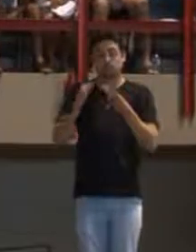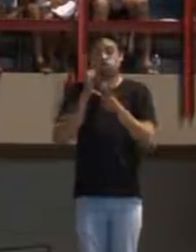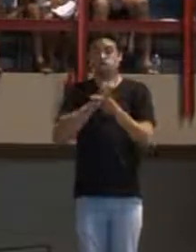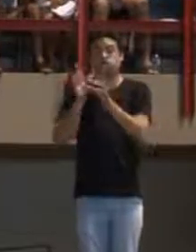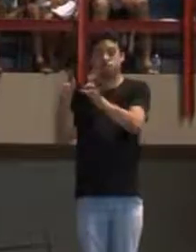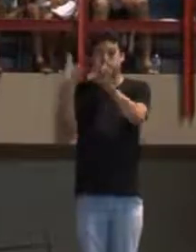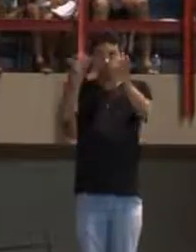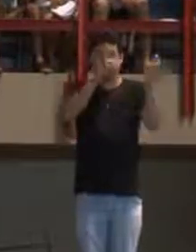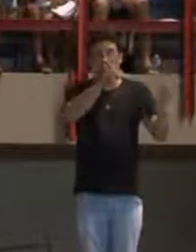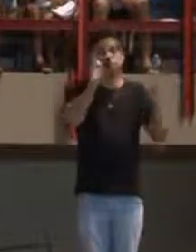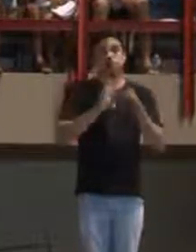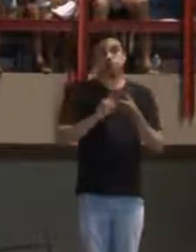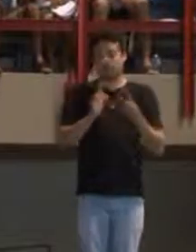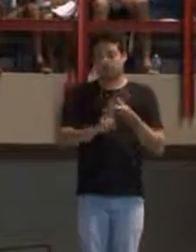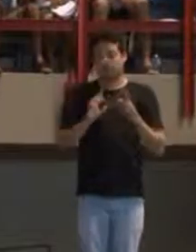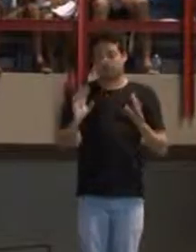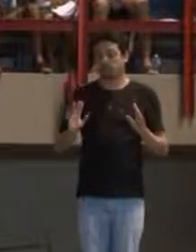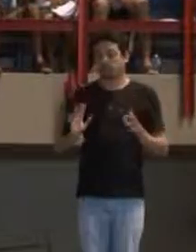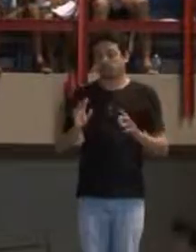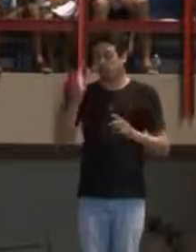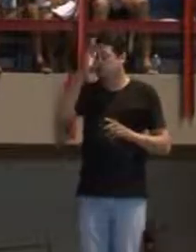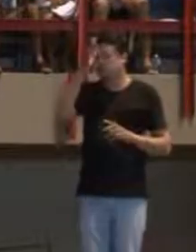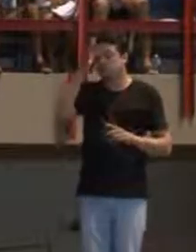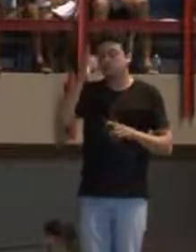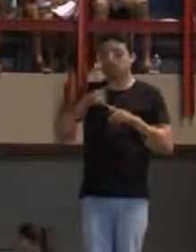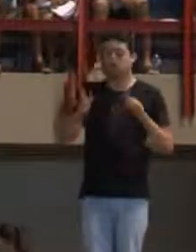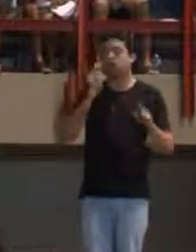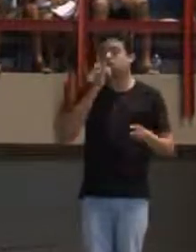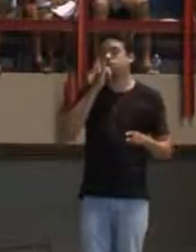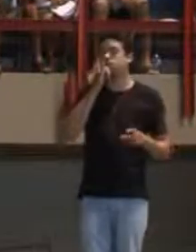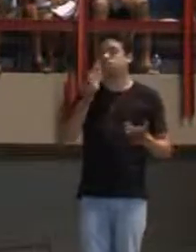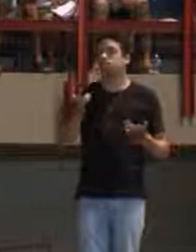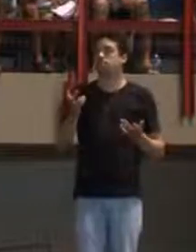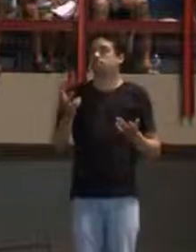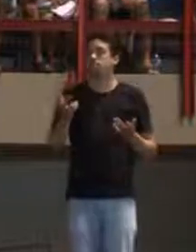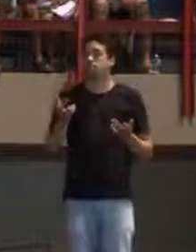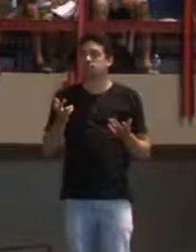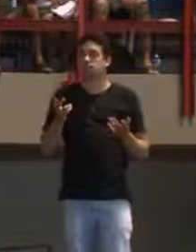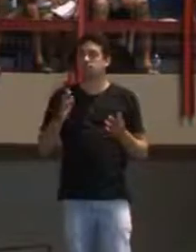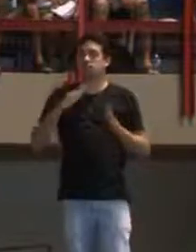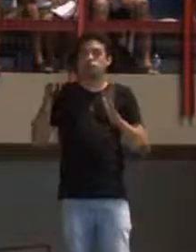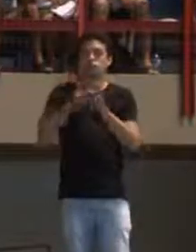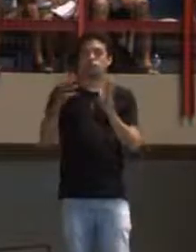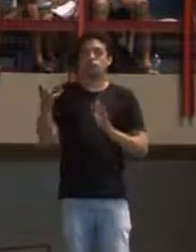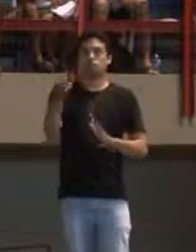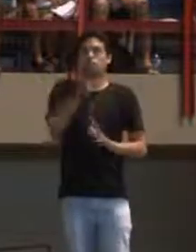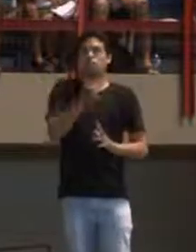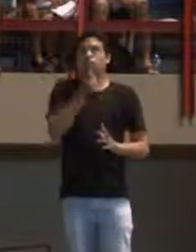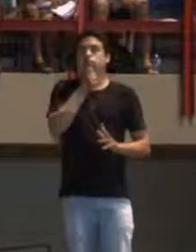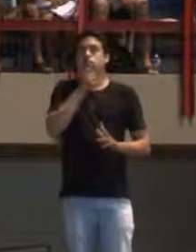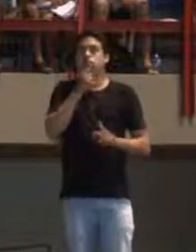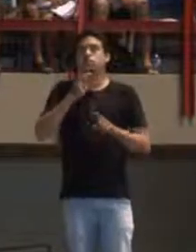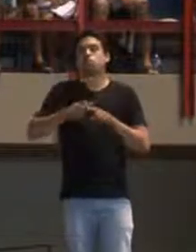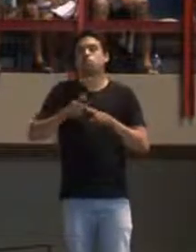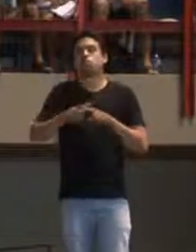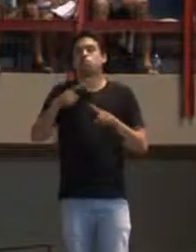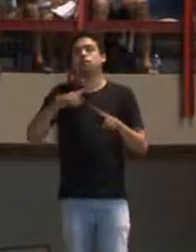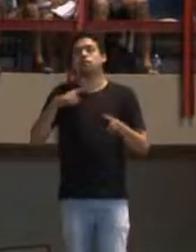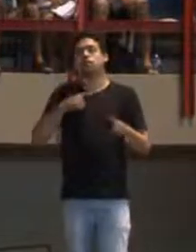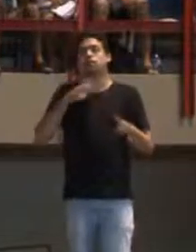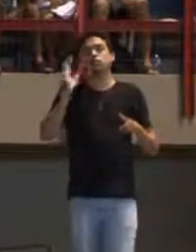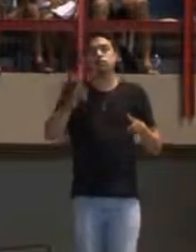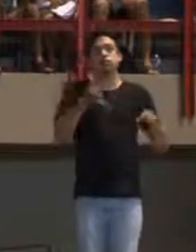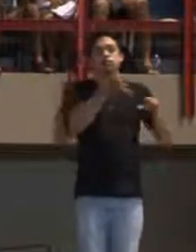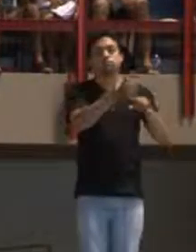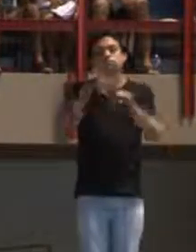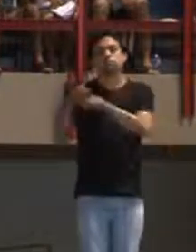esse hidrogênio. Professor, mas nem sempre é tudo maravilhas ter grandes reservas de combustível.